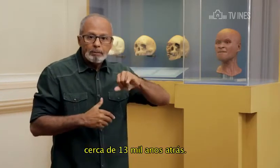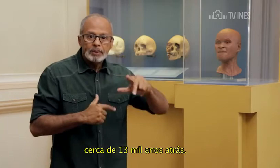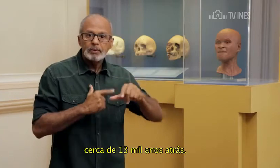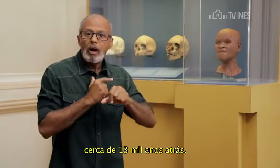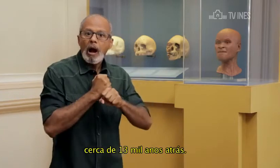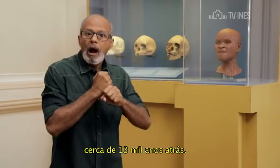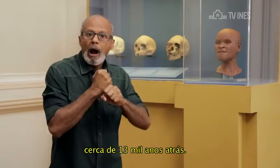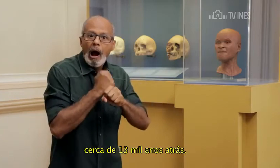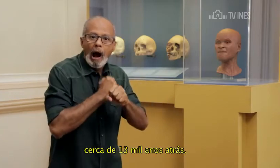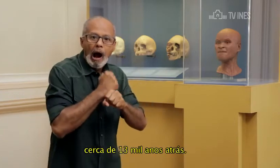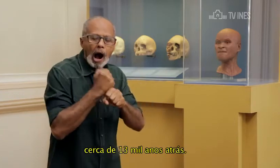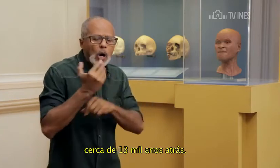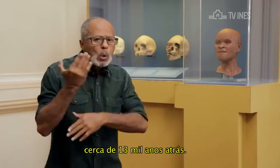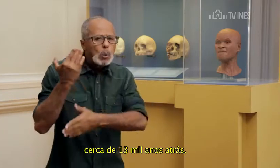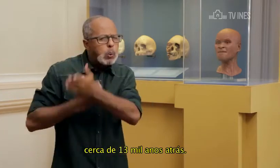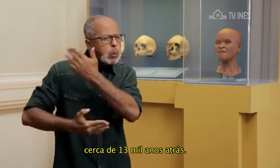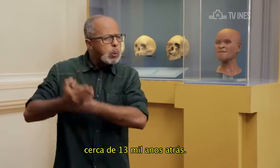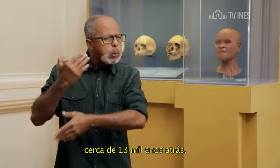de 13 mil anos atrás.